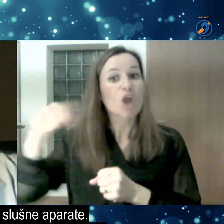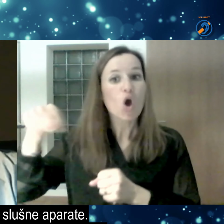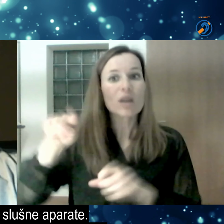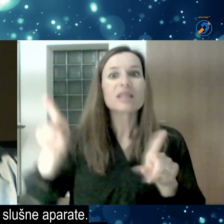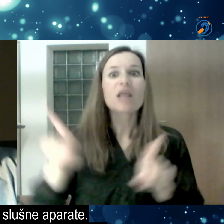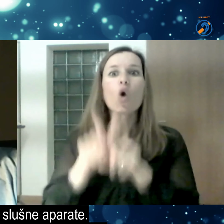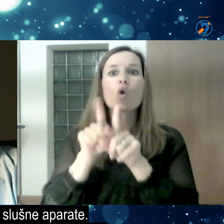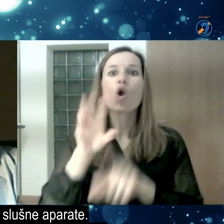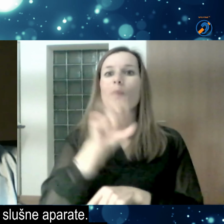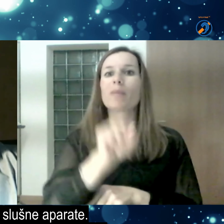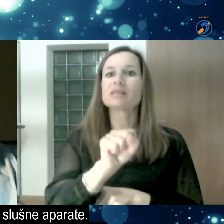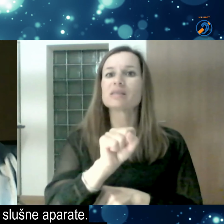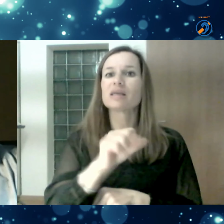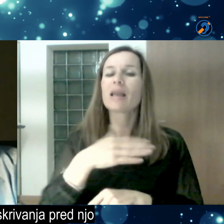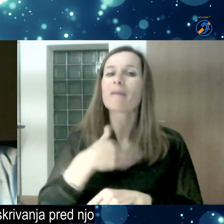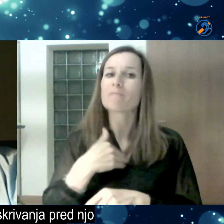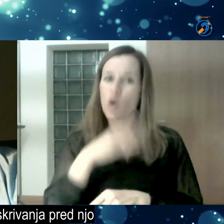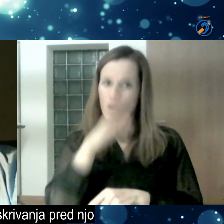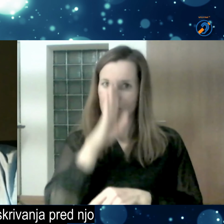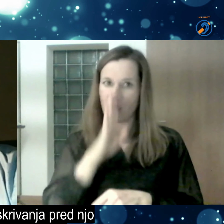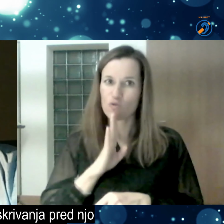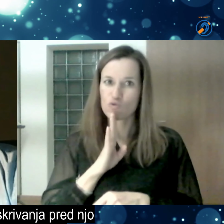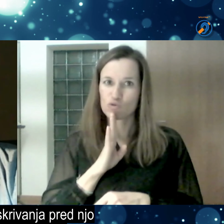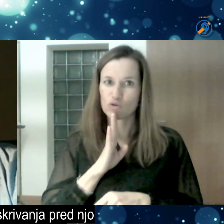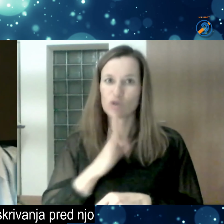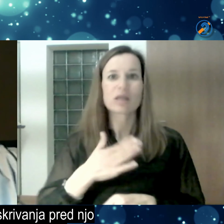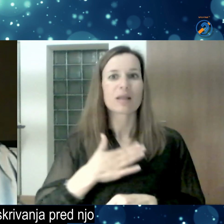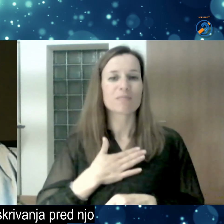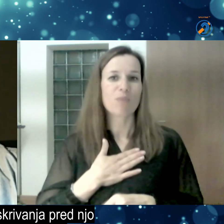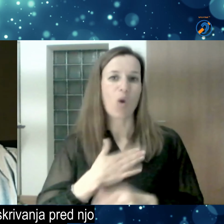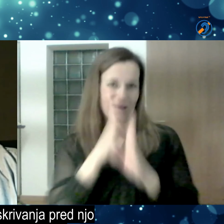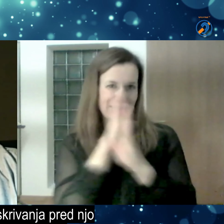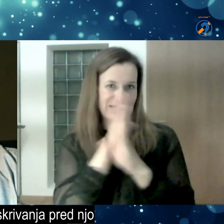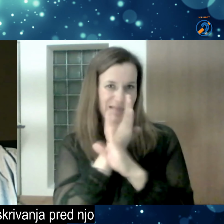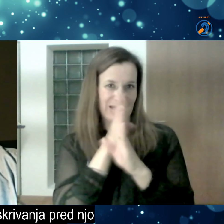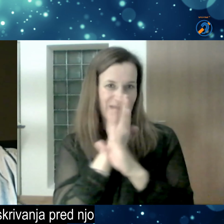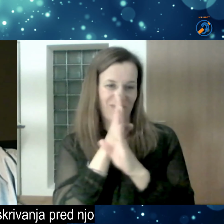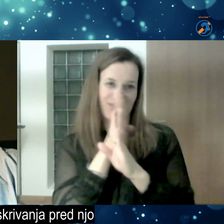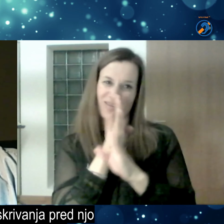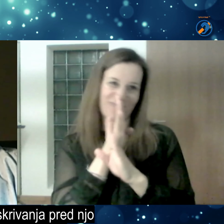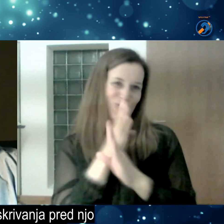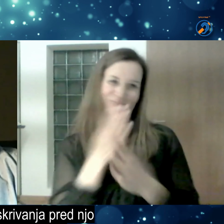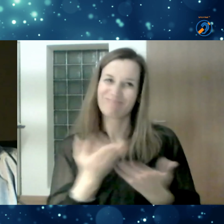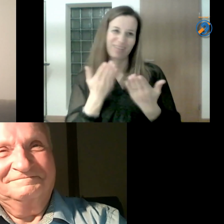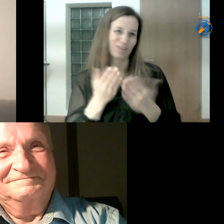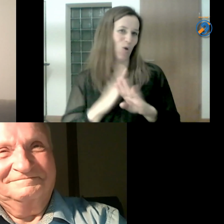opazili mojo nablušnost in mojega skrivanja pred njo je bilo hitro konec.